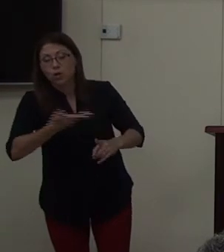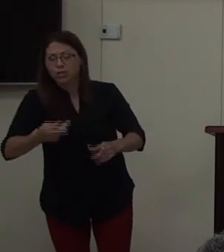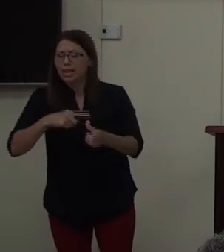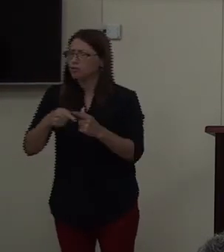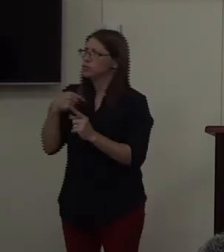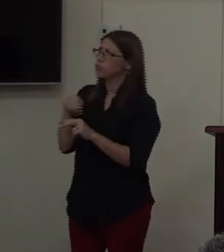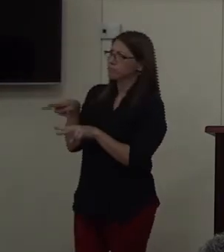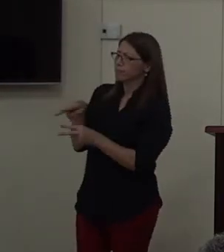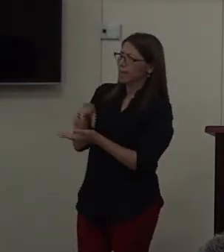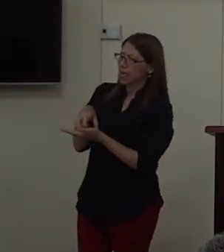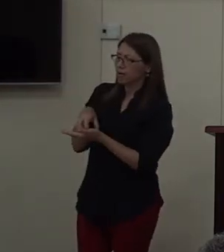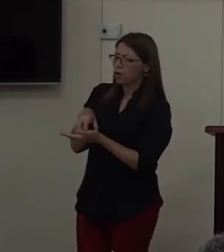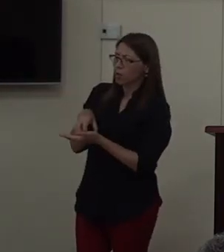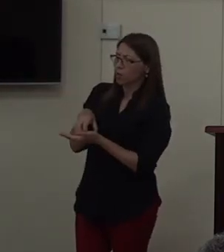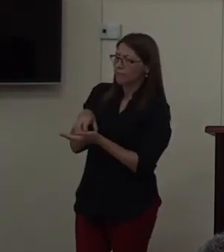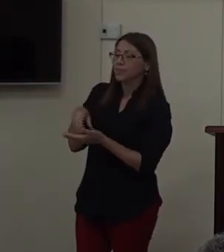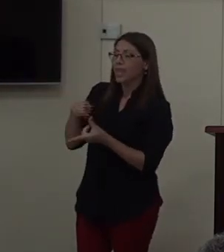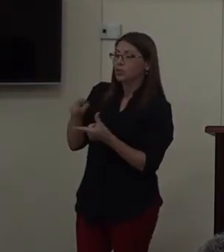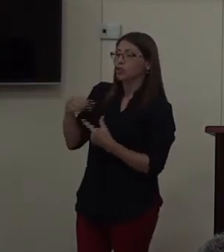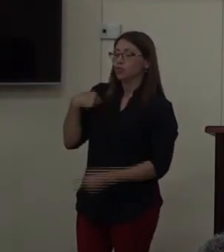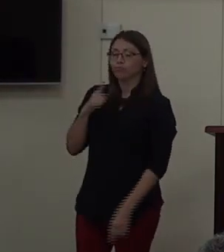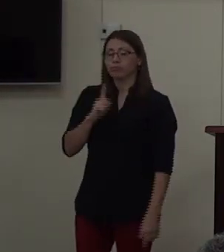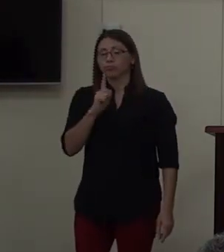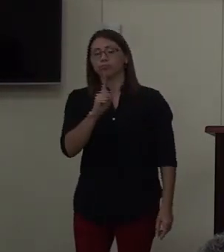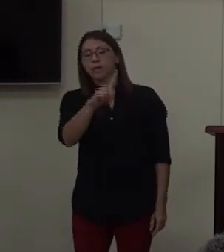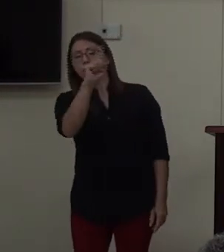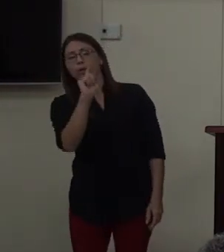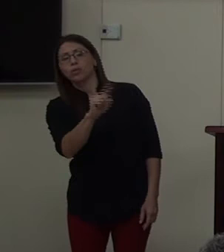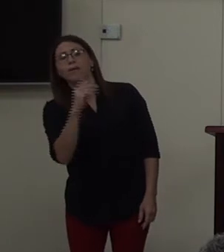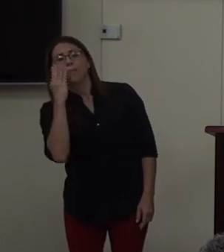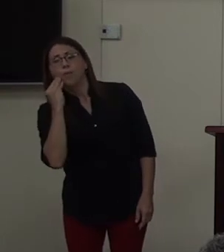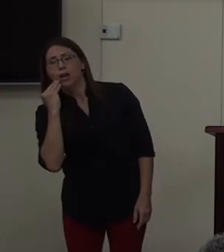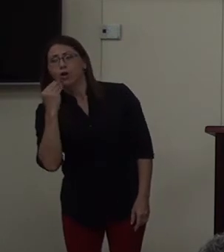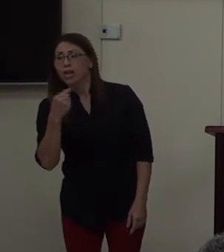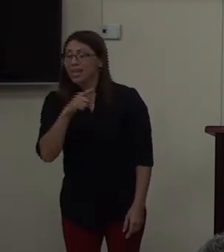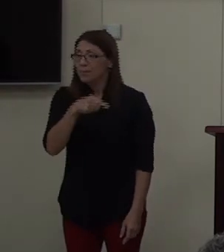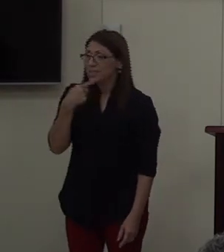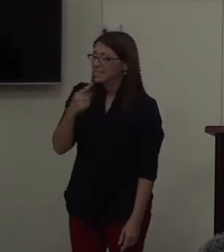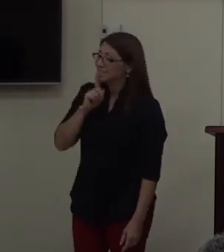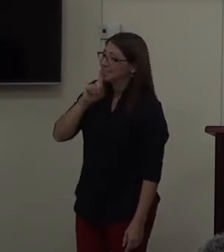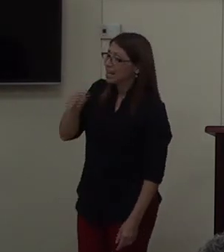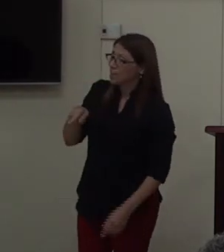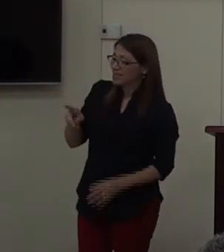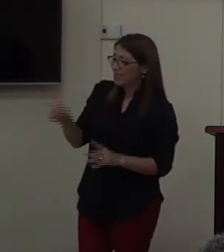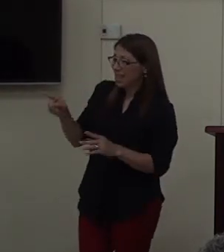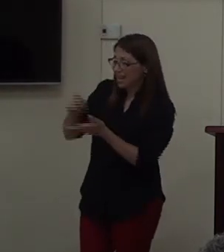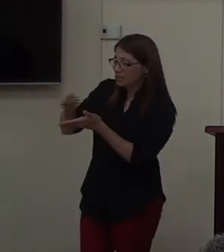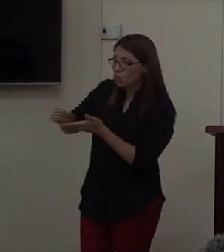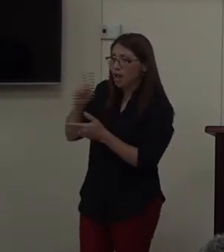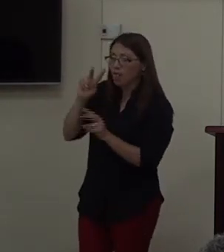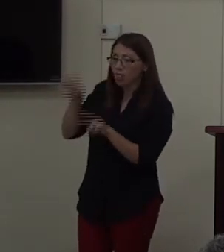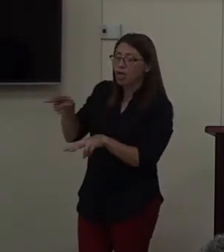con la duda. Y venía y le preguntaba a mi abuela. Yo decía, sinceramente en la escuela no le tenía mucha importancia. Porque el